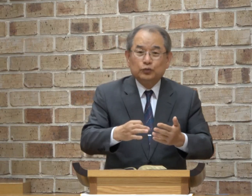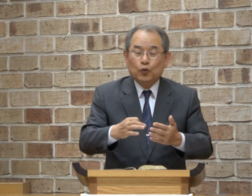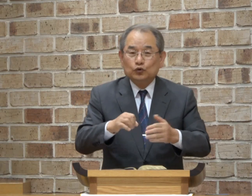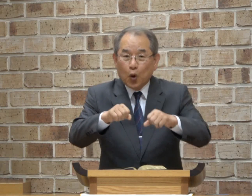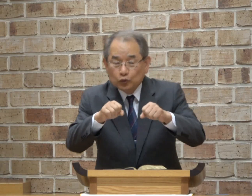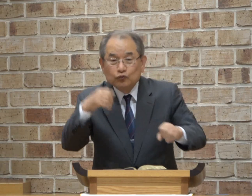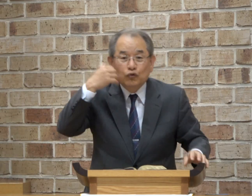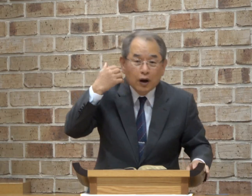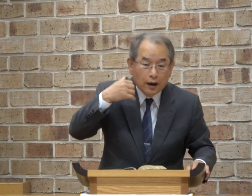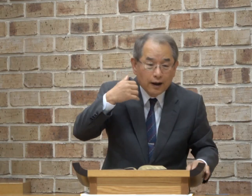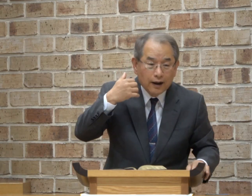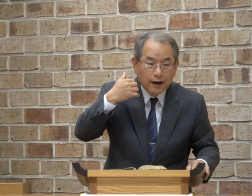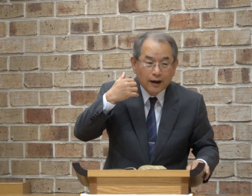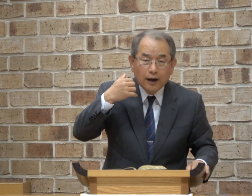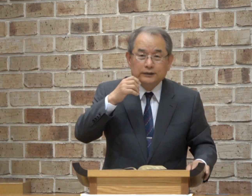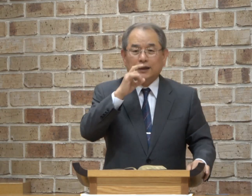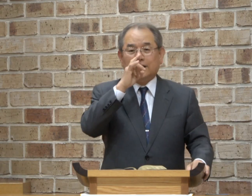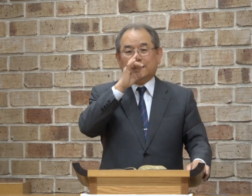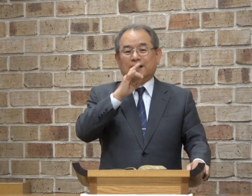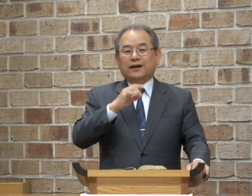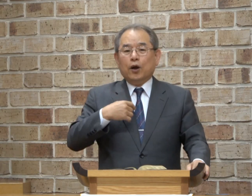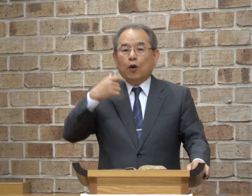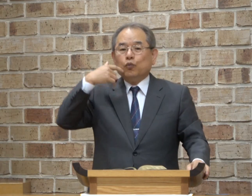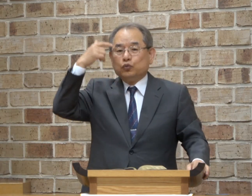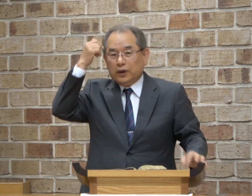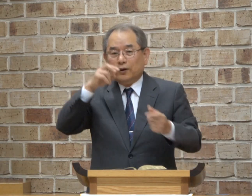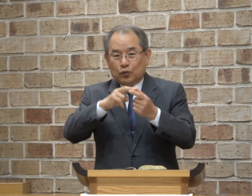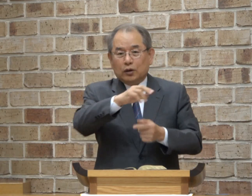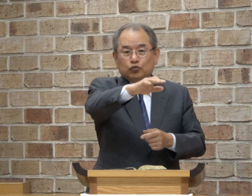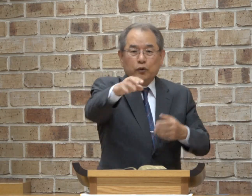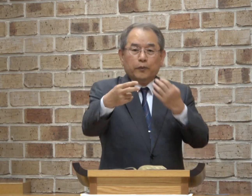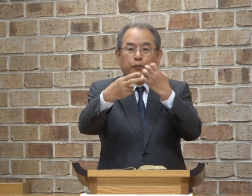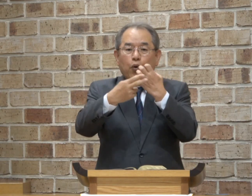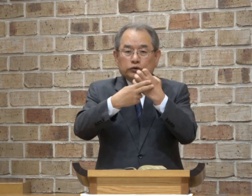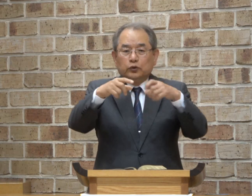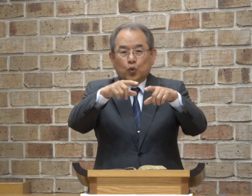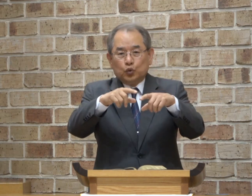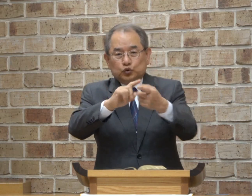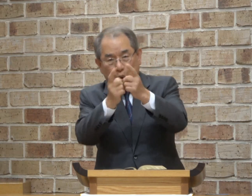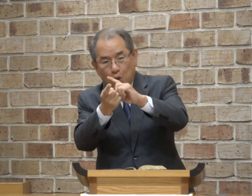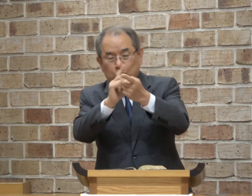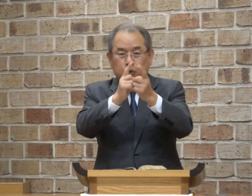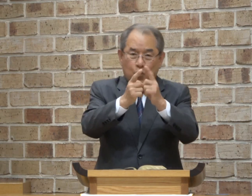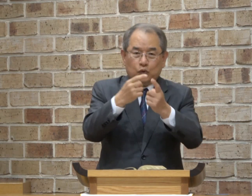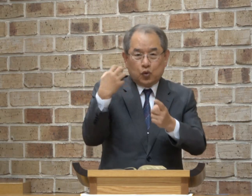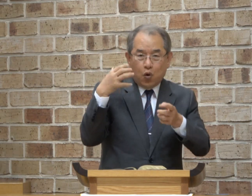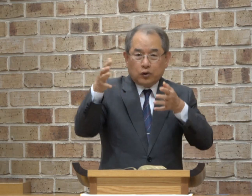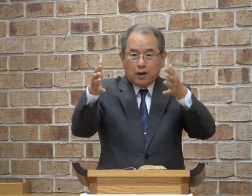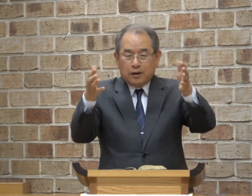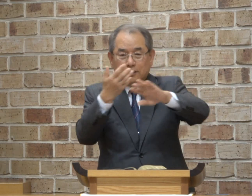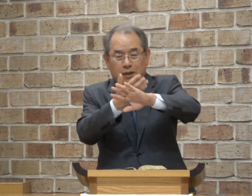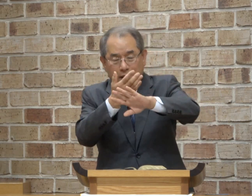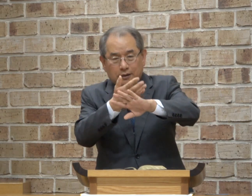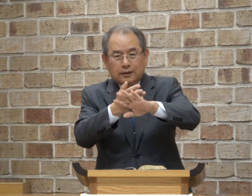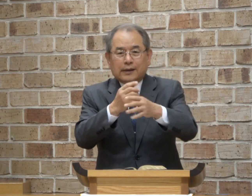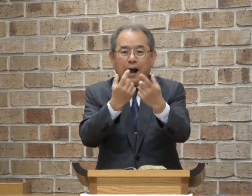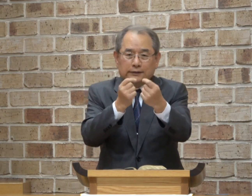우리 교회에도 목사님도 필요하지만 헌금위원, 봉사자 다 각자 다 평신도가 서로